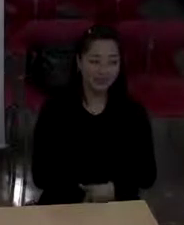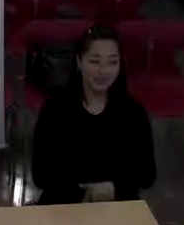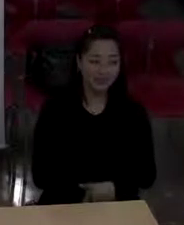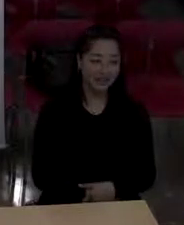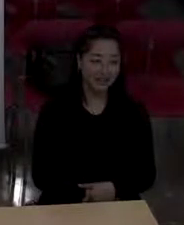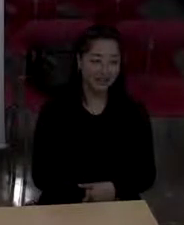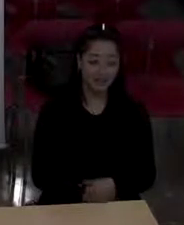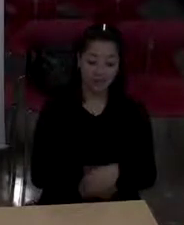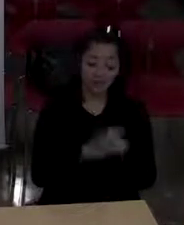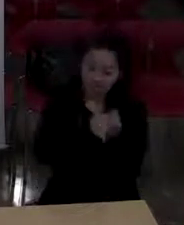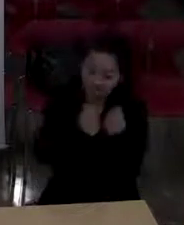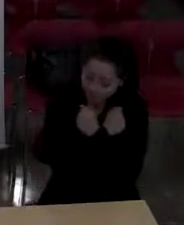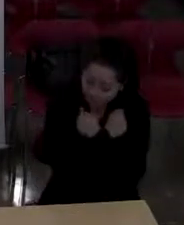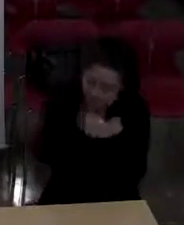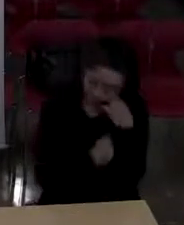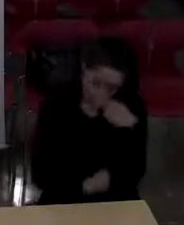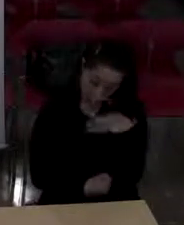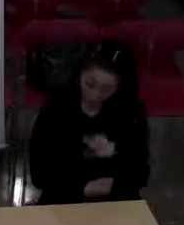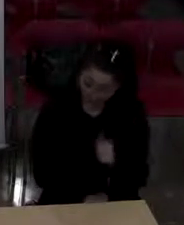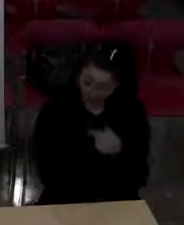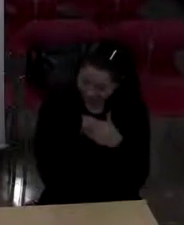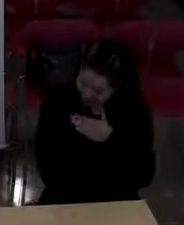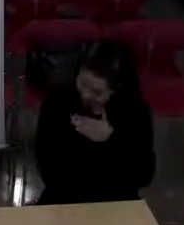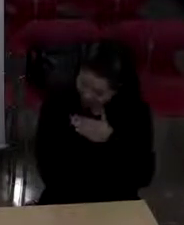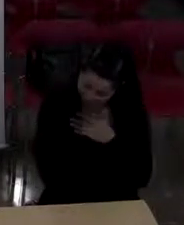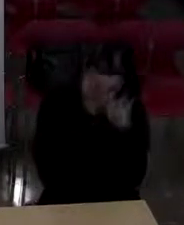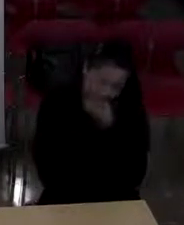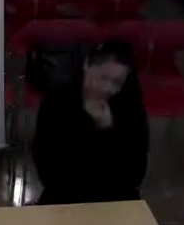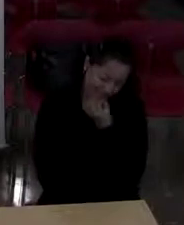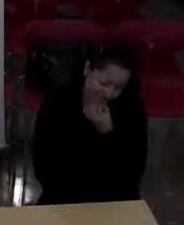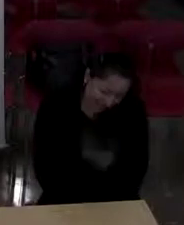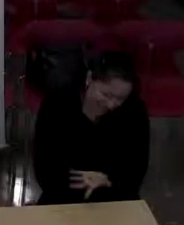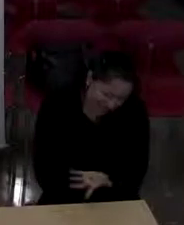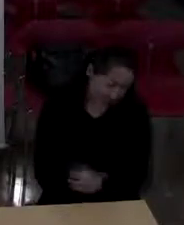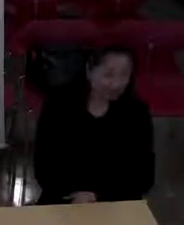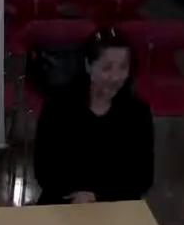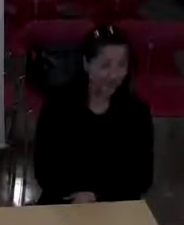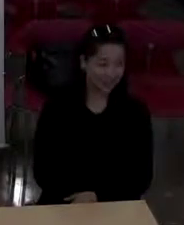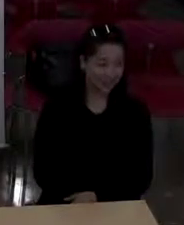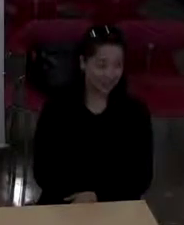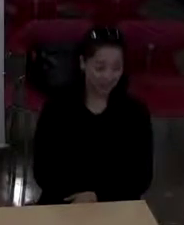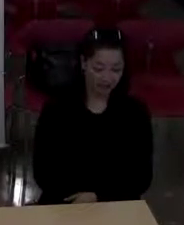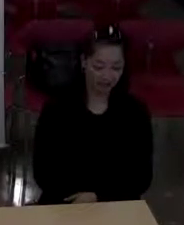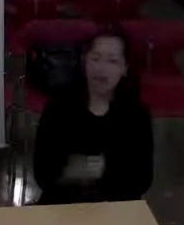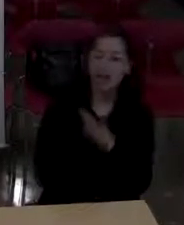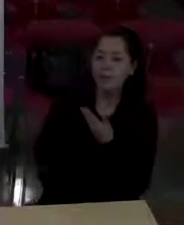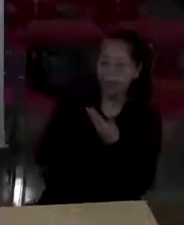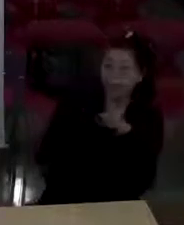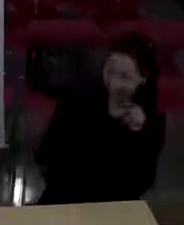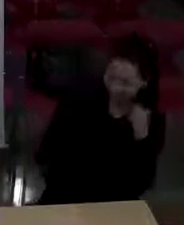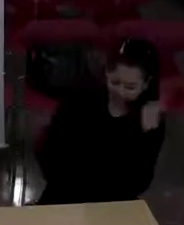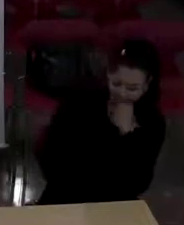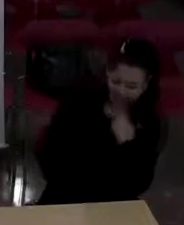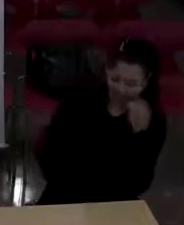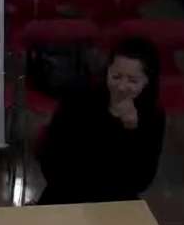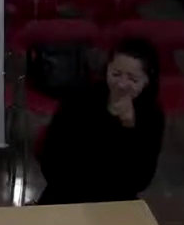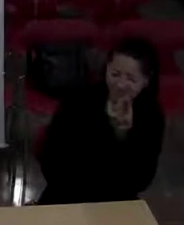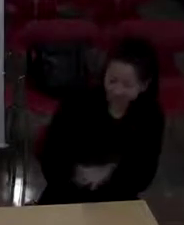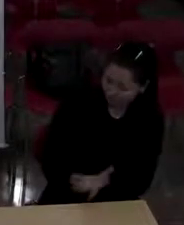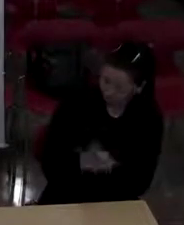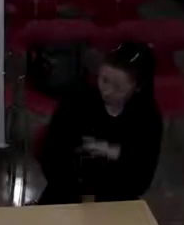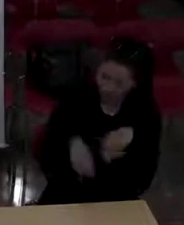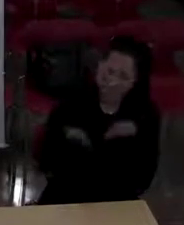Te amamos, hija mía, sí. Cosita preciosa. ¿Quién es la cosita más preciosa del